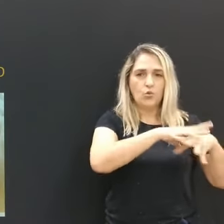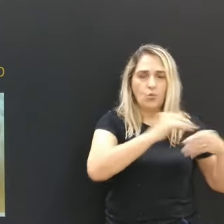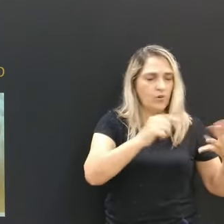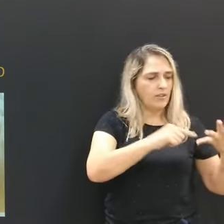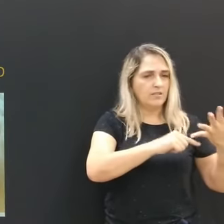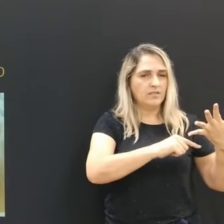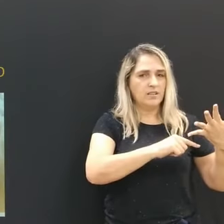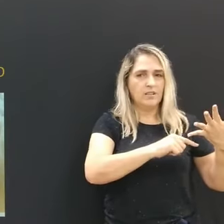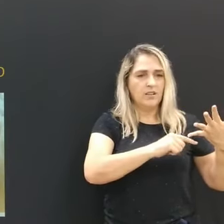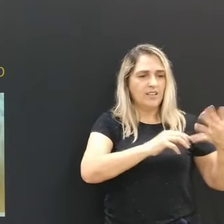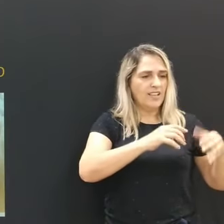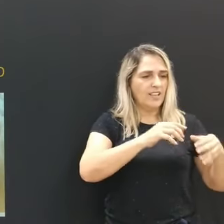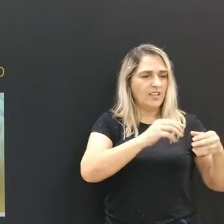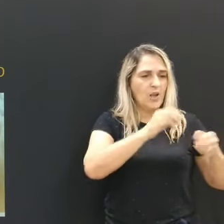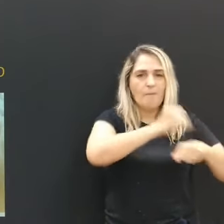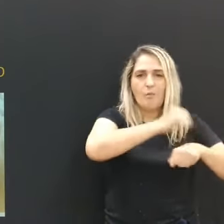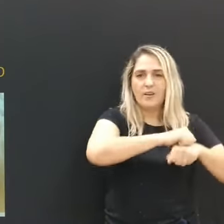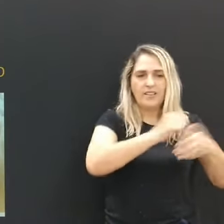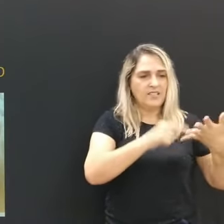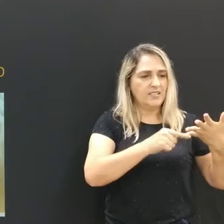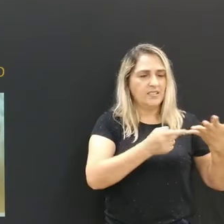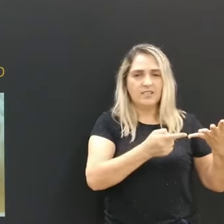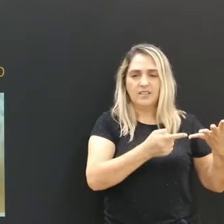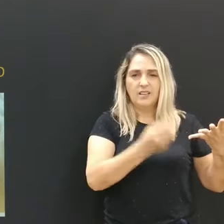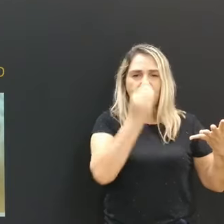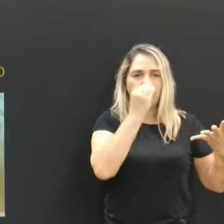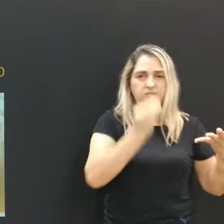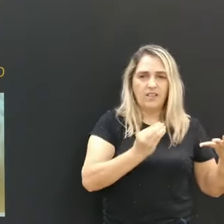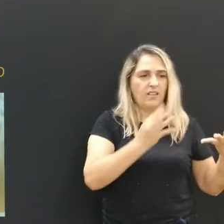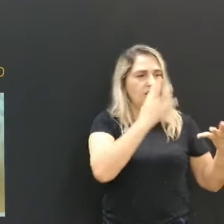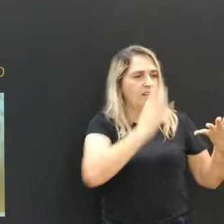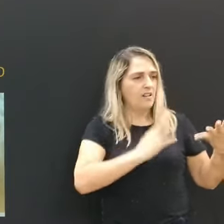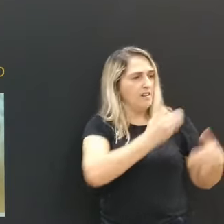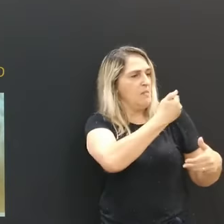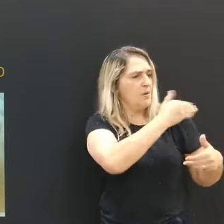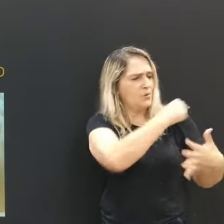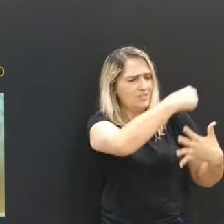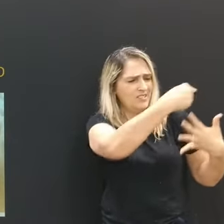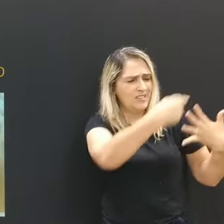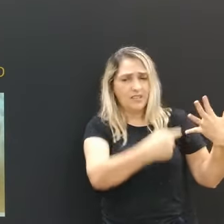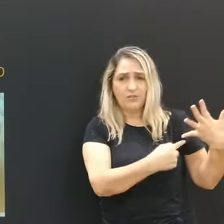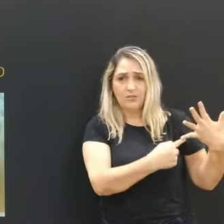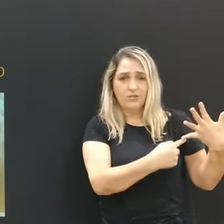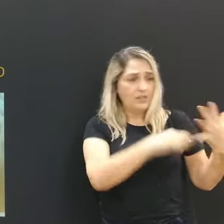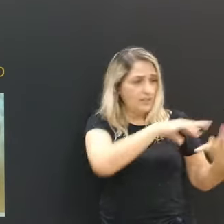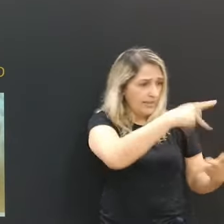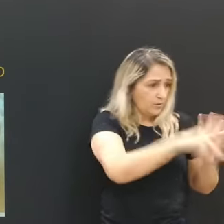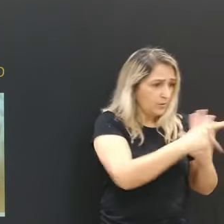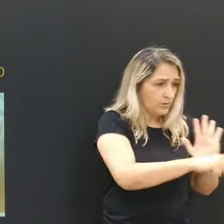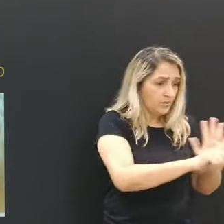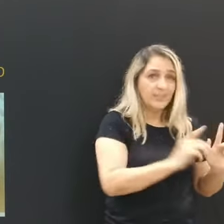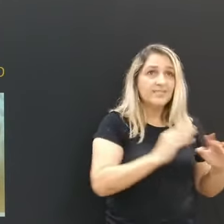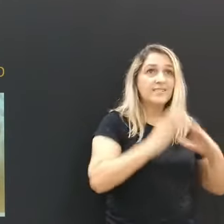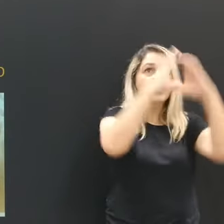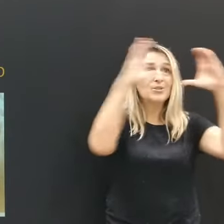dor, sofrimento, doença, preocupações, pobreza, falta tantas coisas, tem